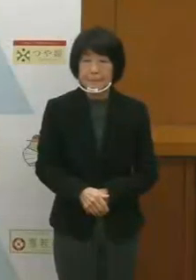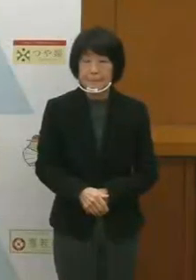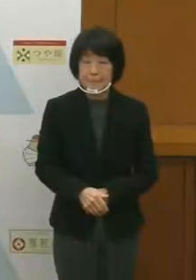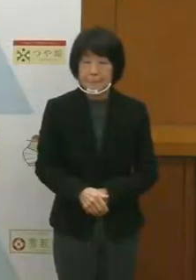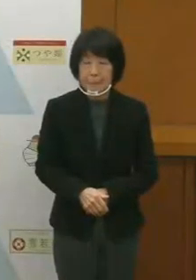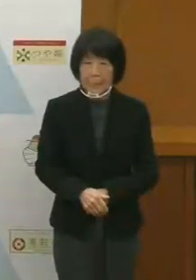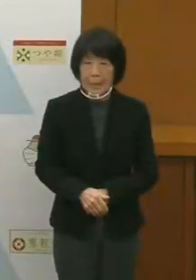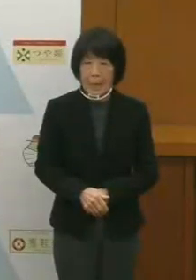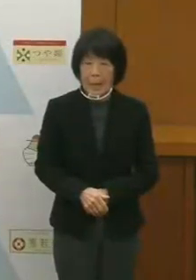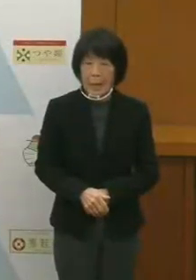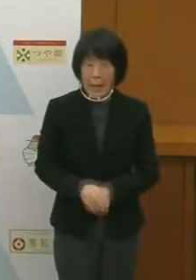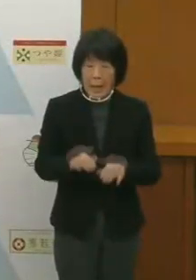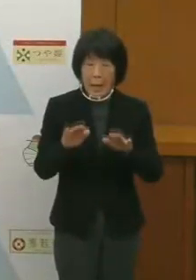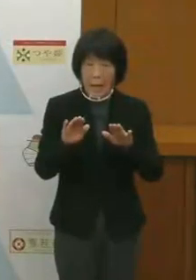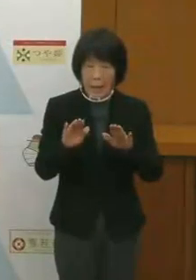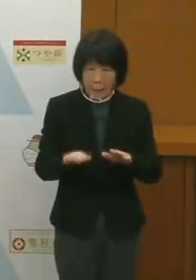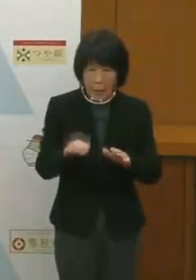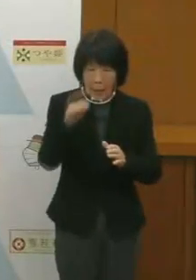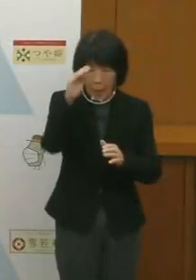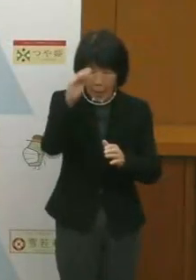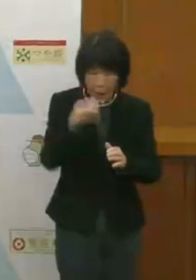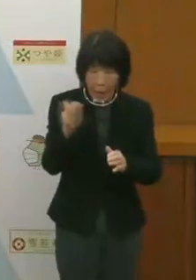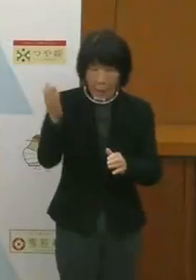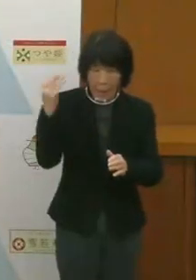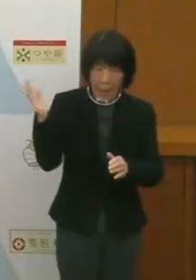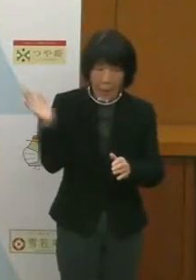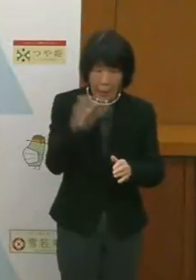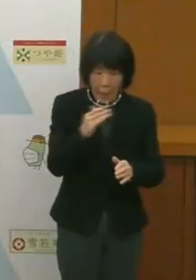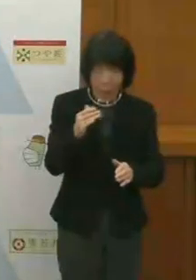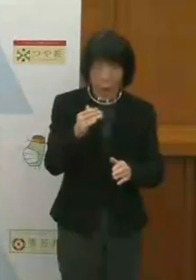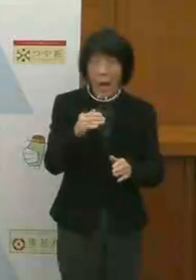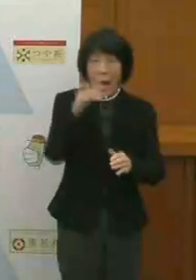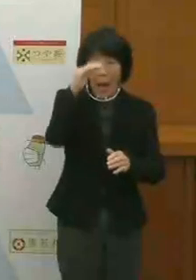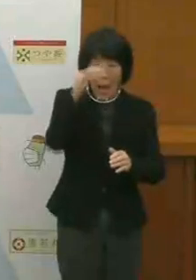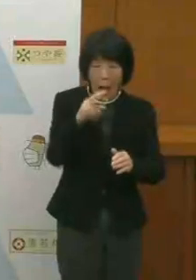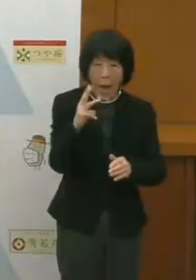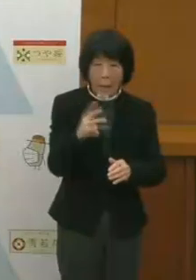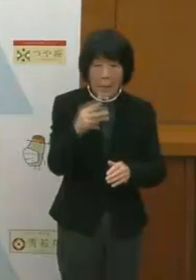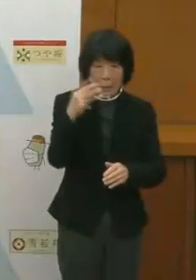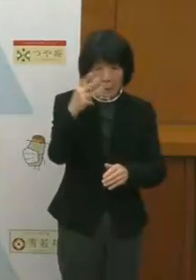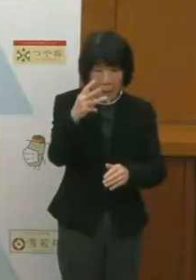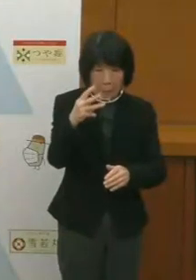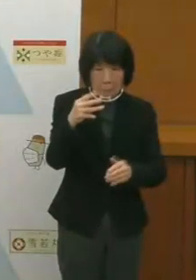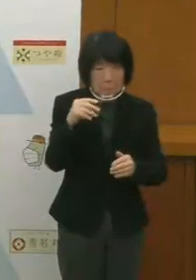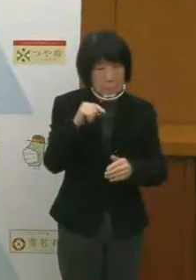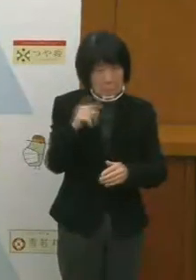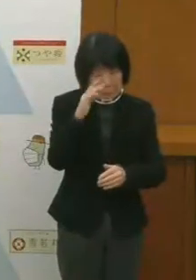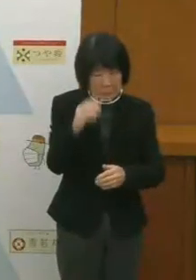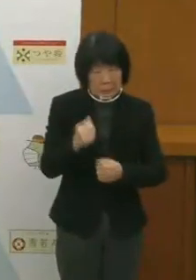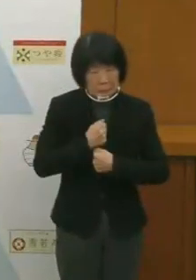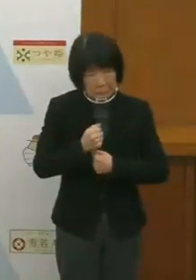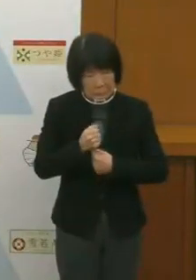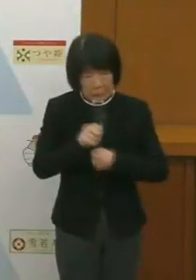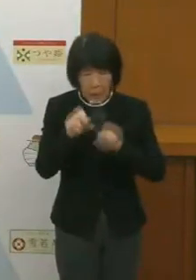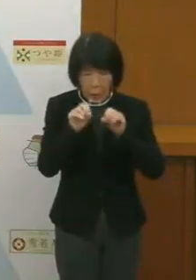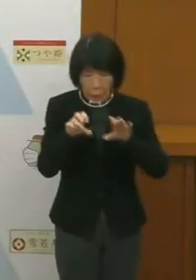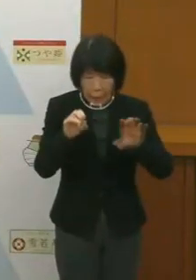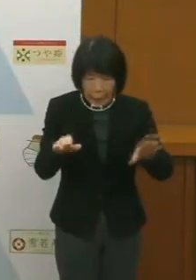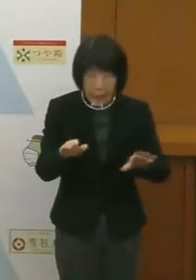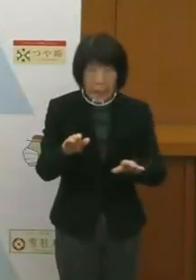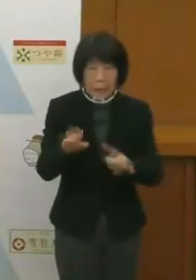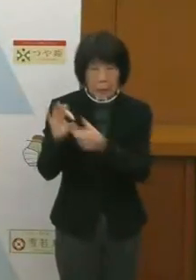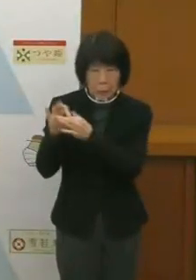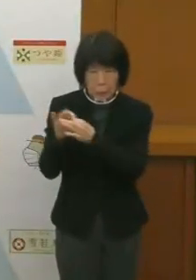もうすでにレベル3の呼びかけをしていたということになるかと思っておりますが、今記者さん